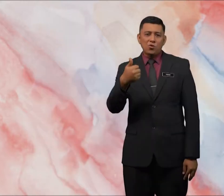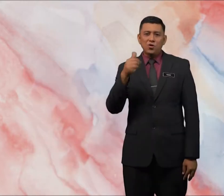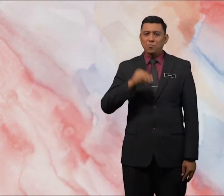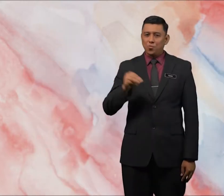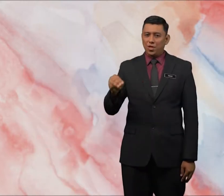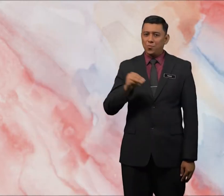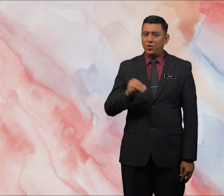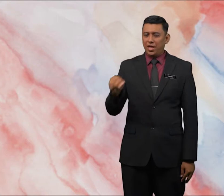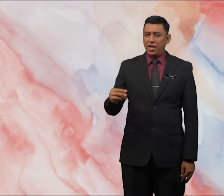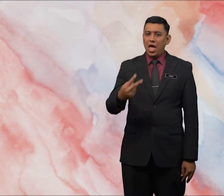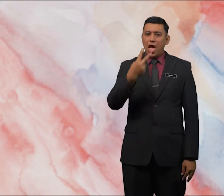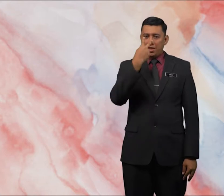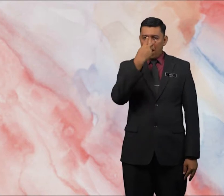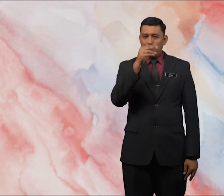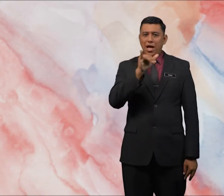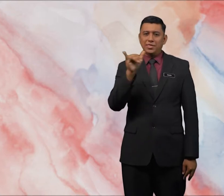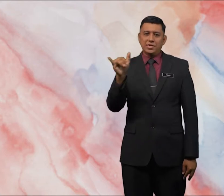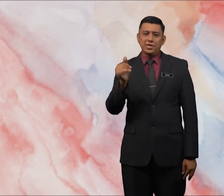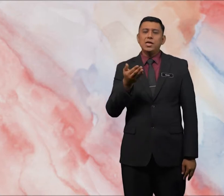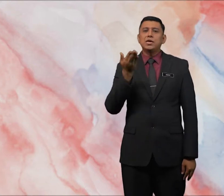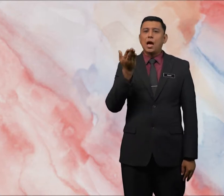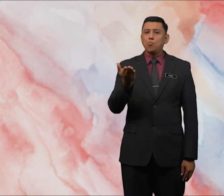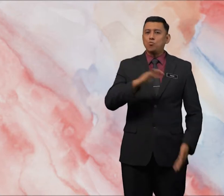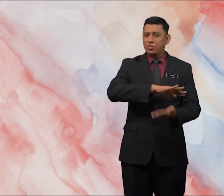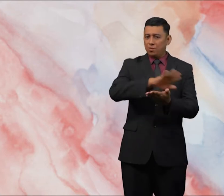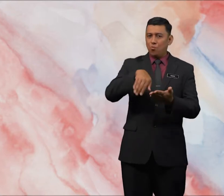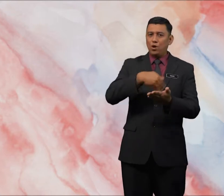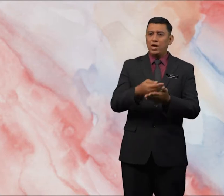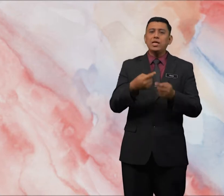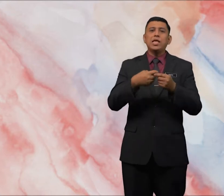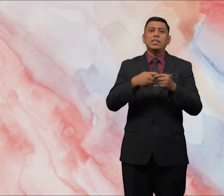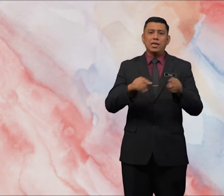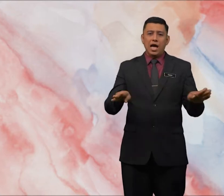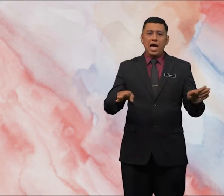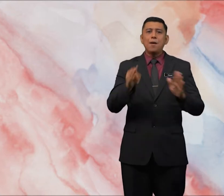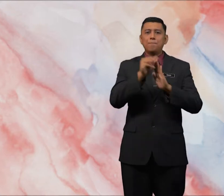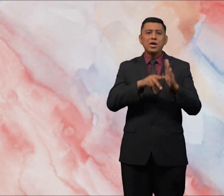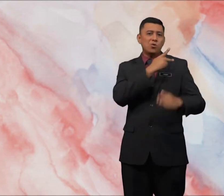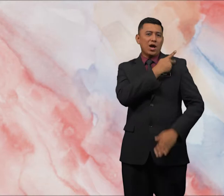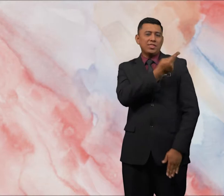Bagus, murid-murid. Nampaknya kamu semua telah